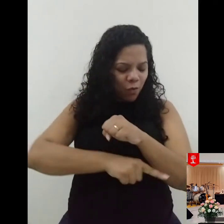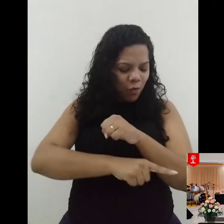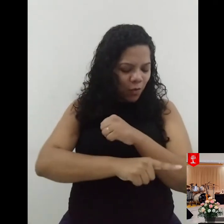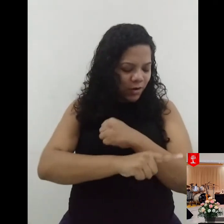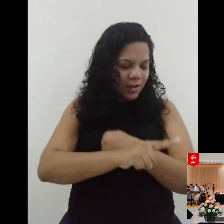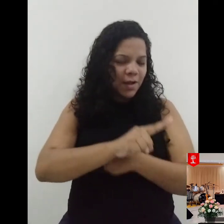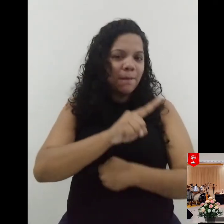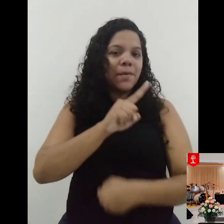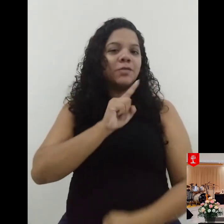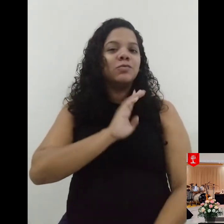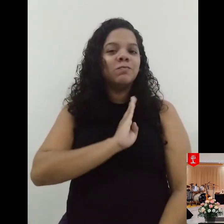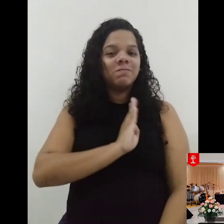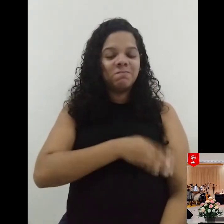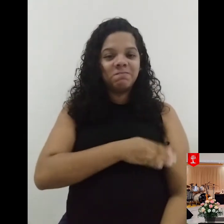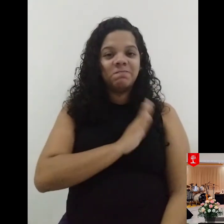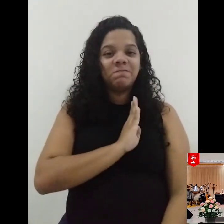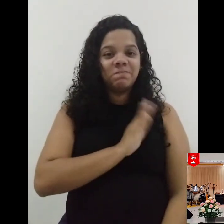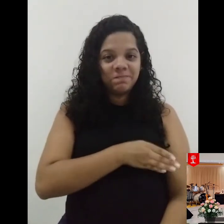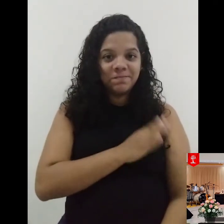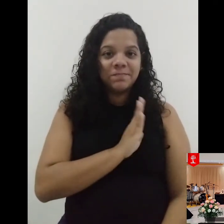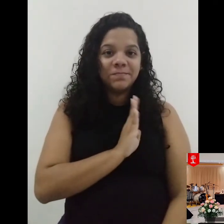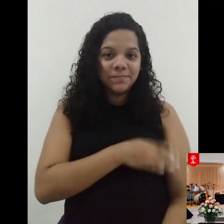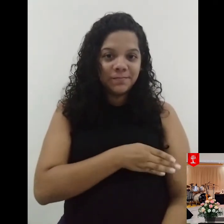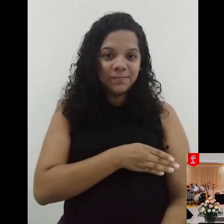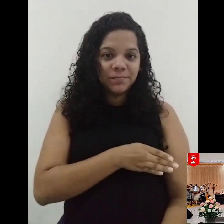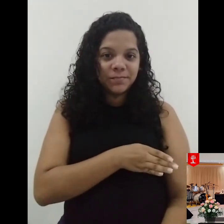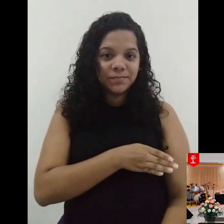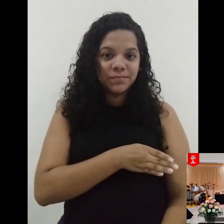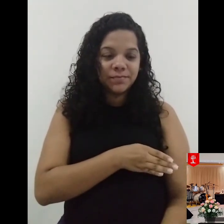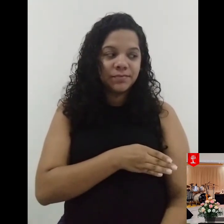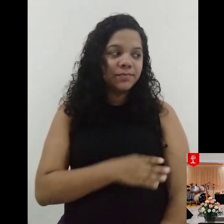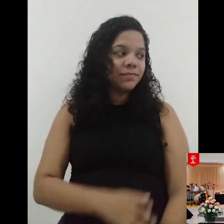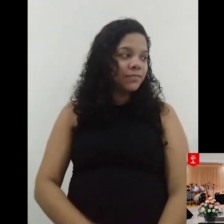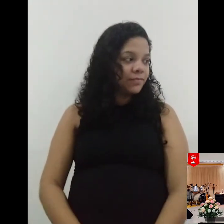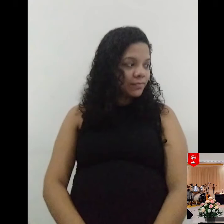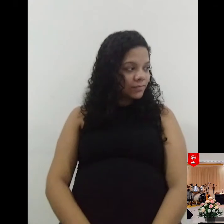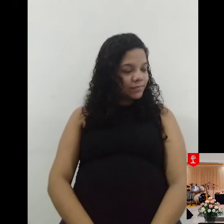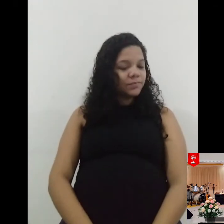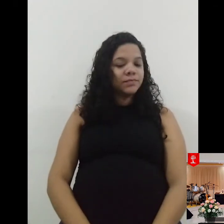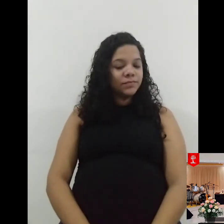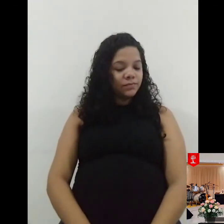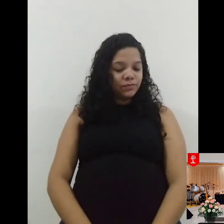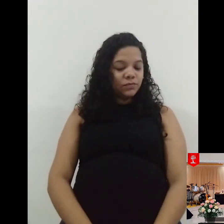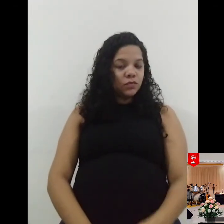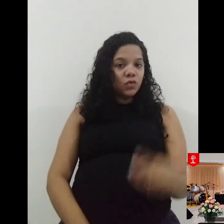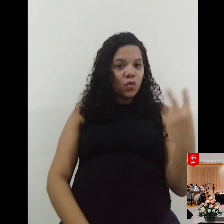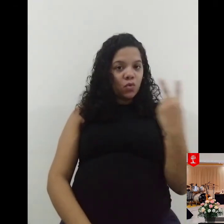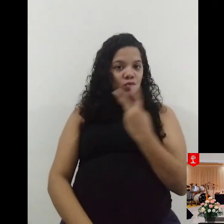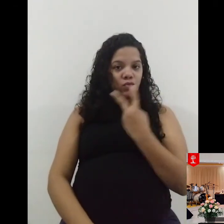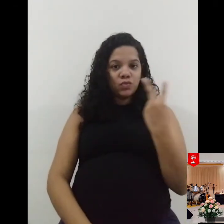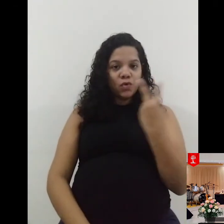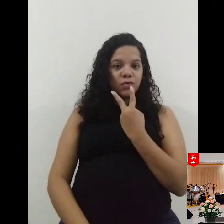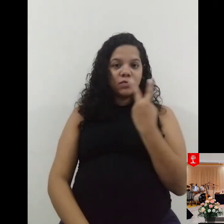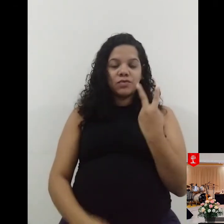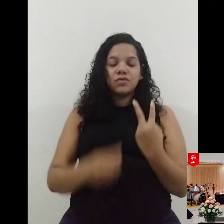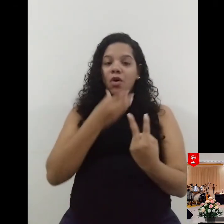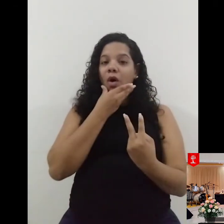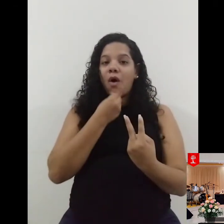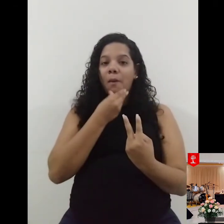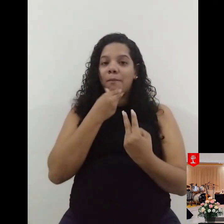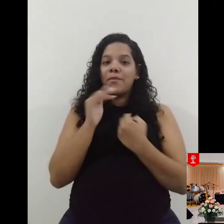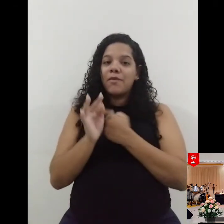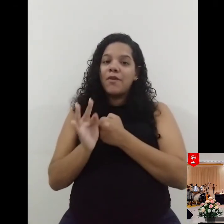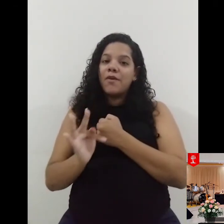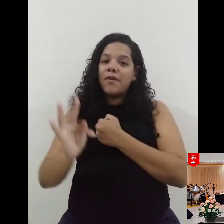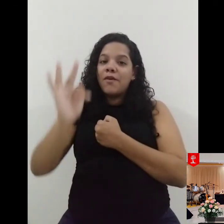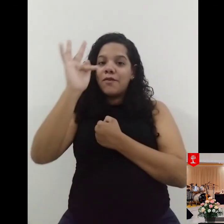E Ele aceita o pedido de misericórdia daquele homem, conforme a parábola